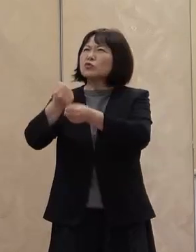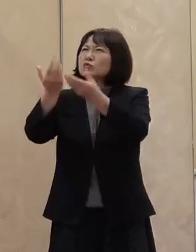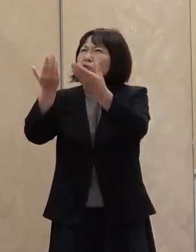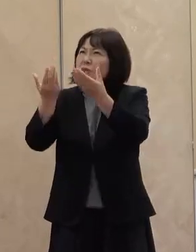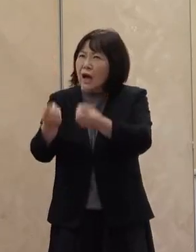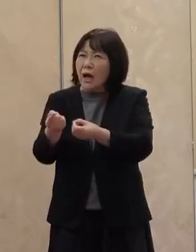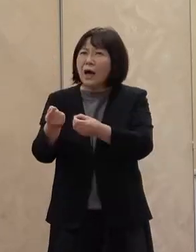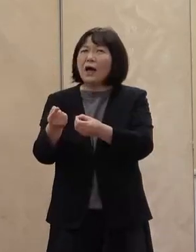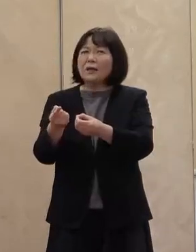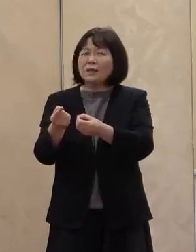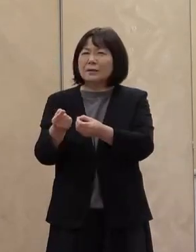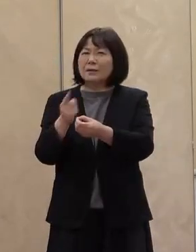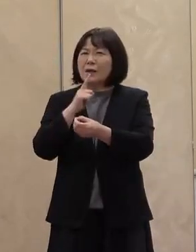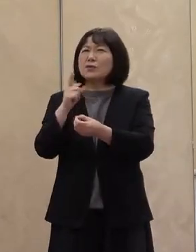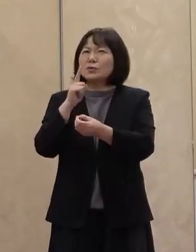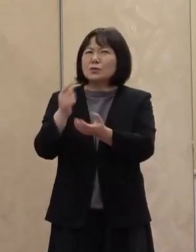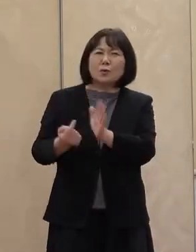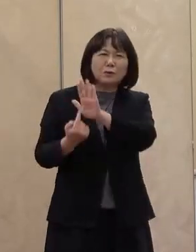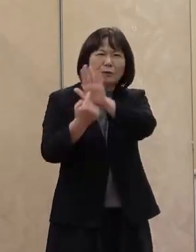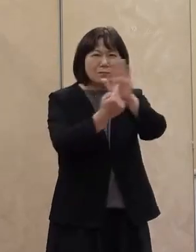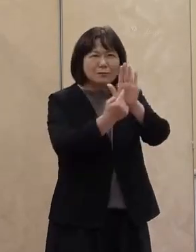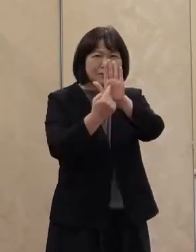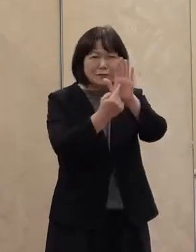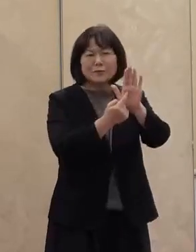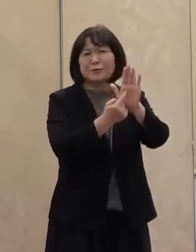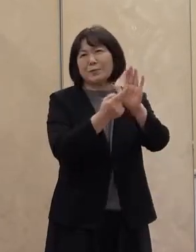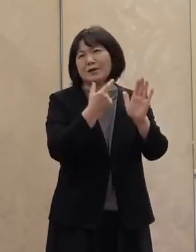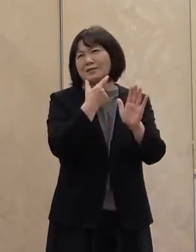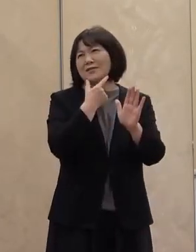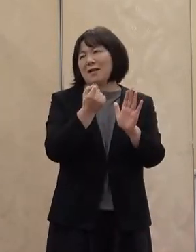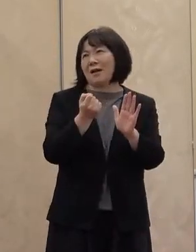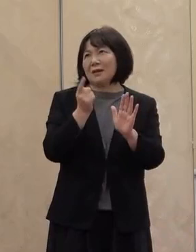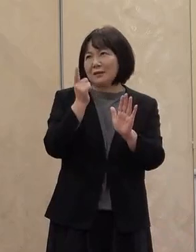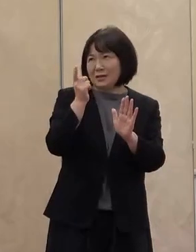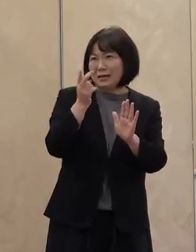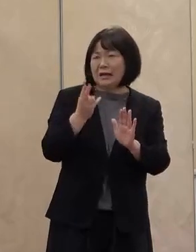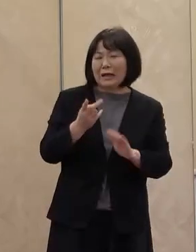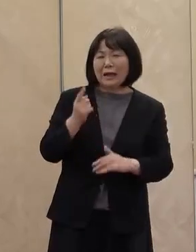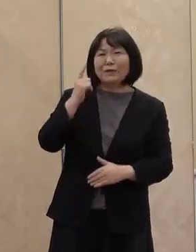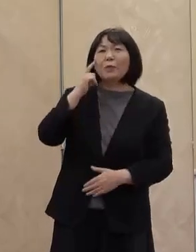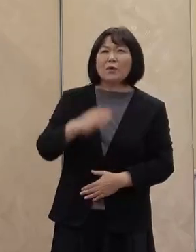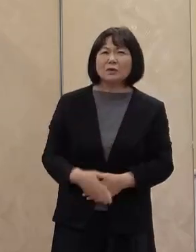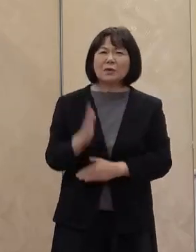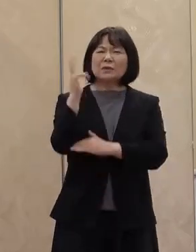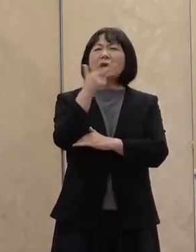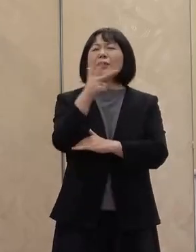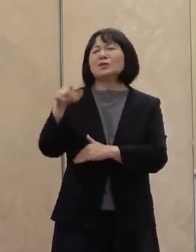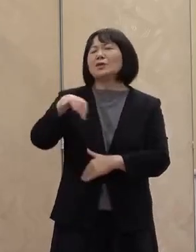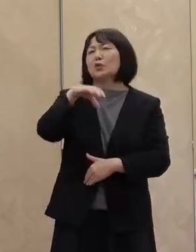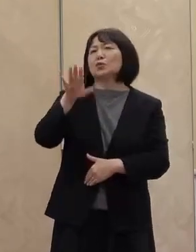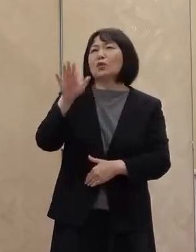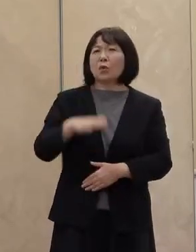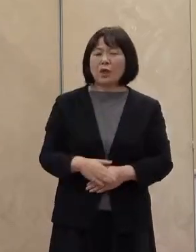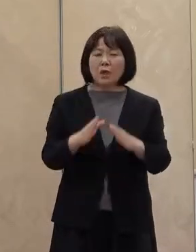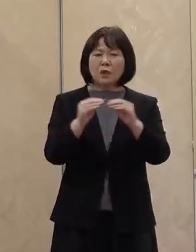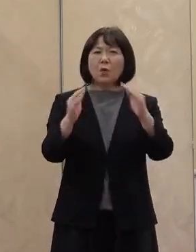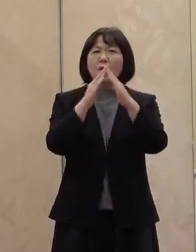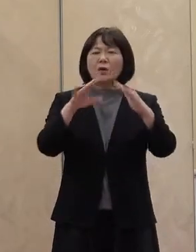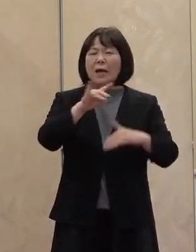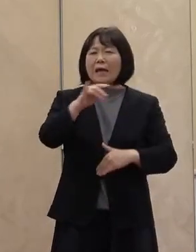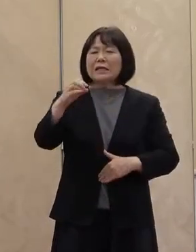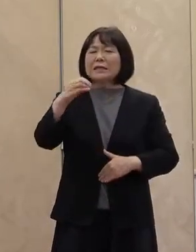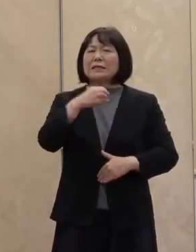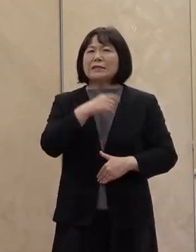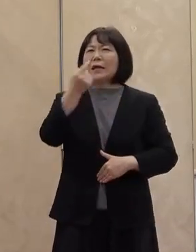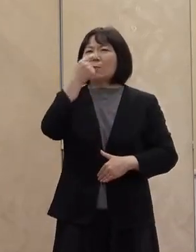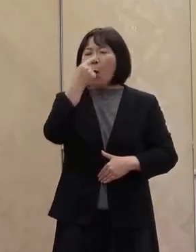をこう示す、そういうことなんじゃないですかね。まあ、政治ってのはそういうところですよ。国会議員が地元帰ってこれは